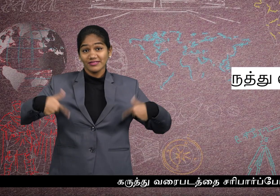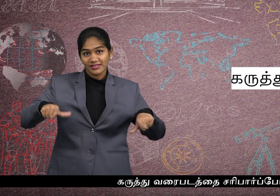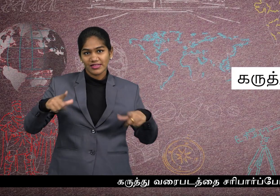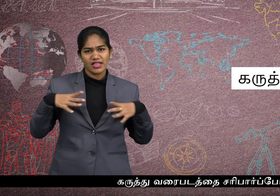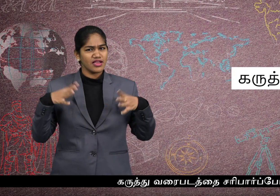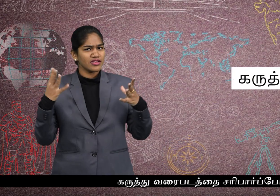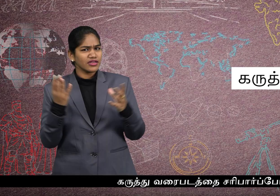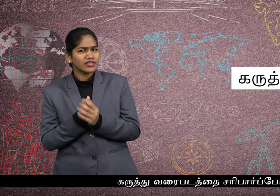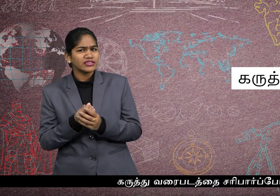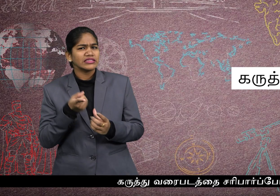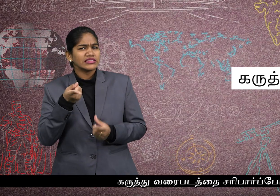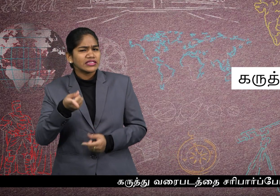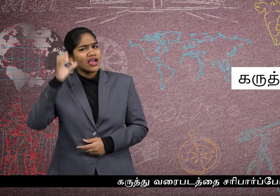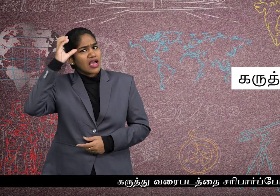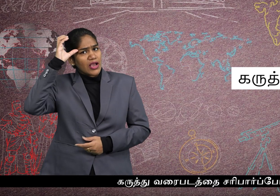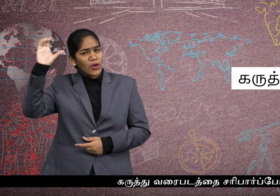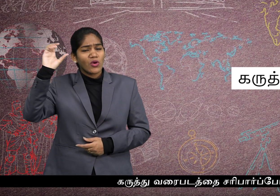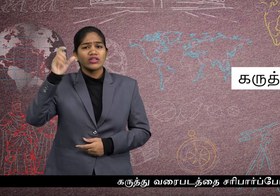கருத்து வரைபடத்தை பார்ப்போம்.